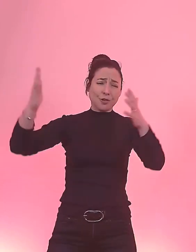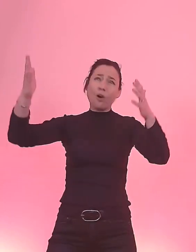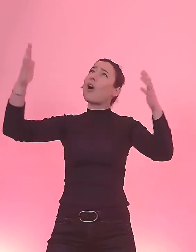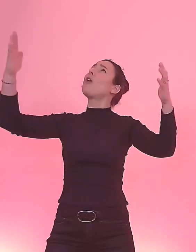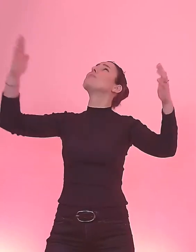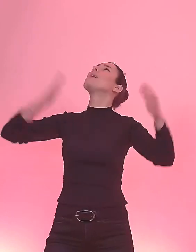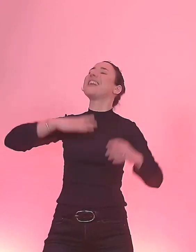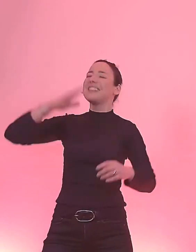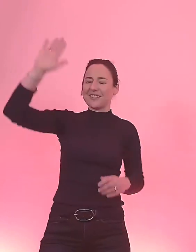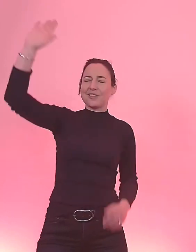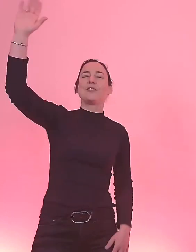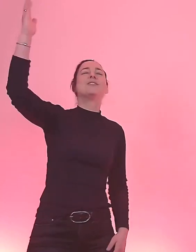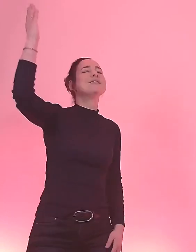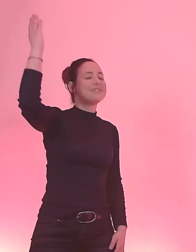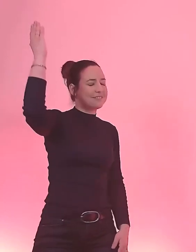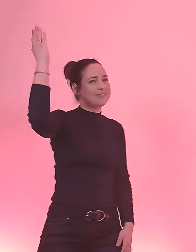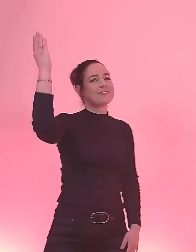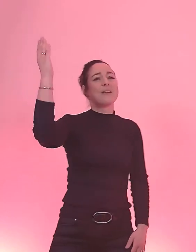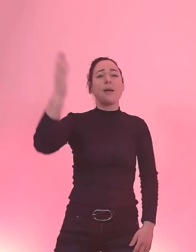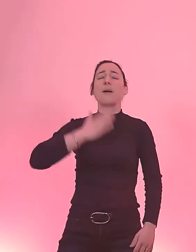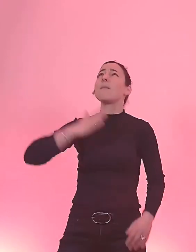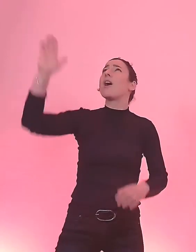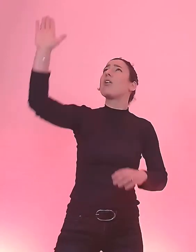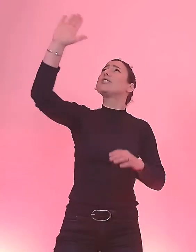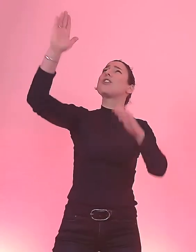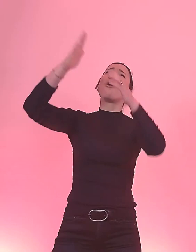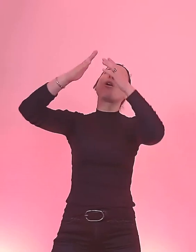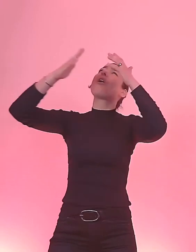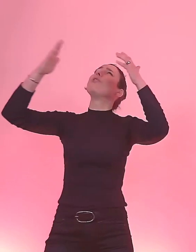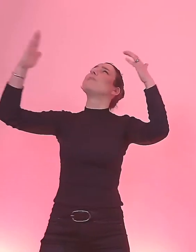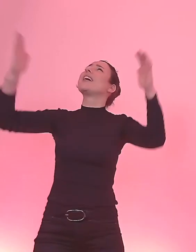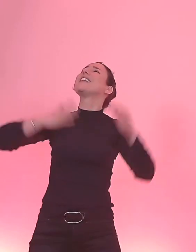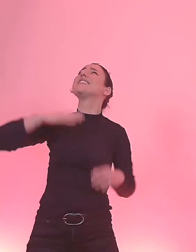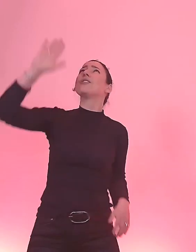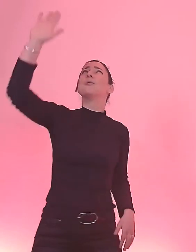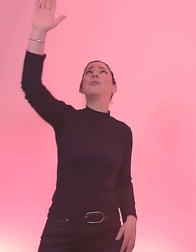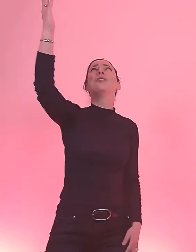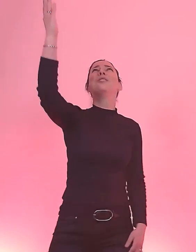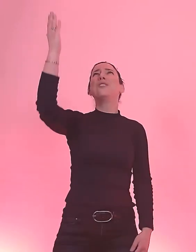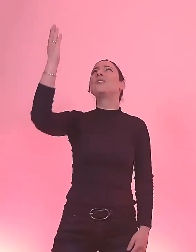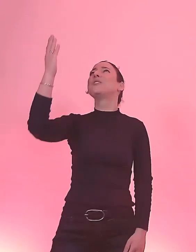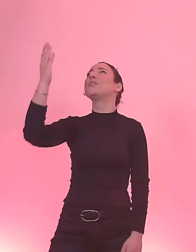zo groot 5 en 10 god zo grappig